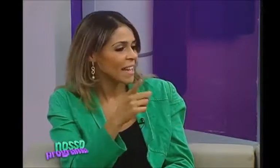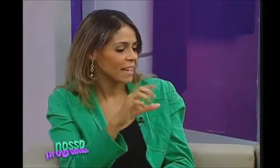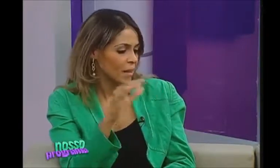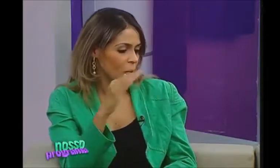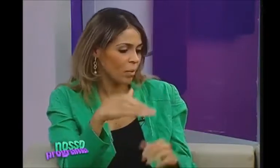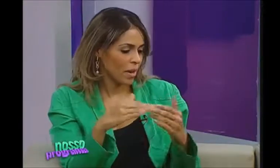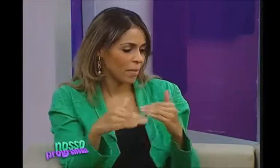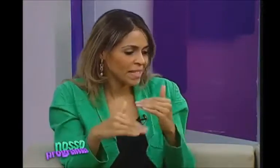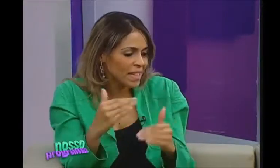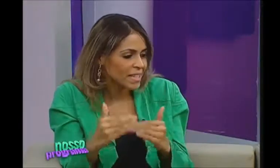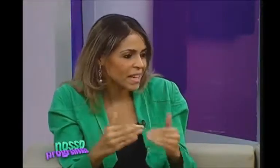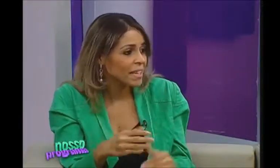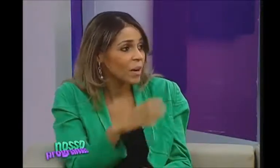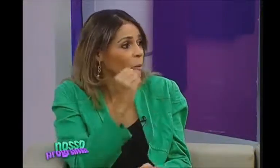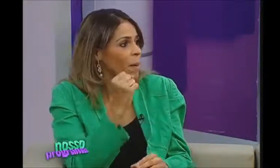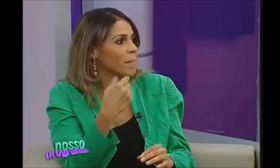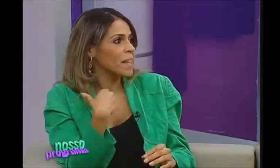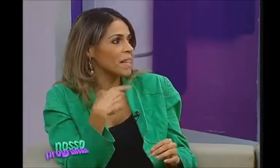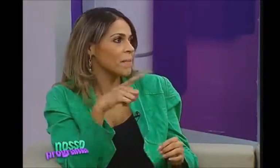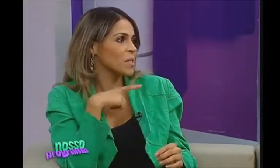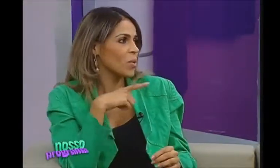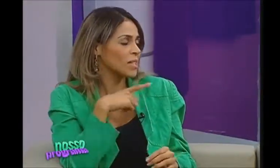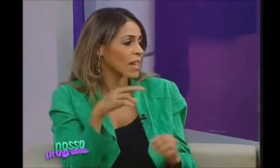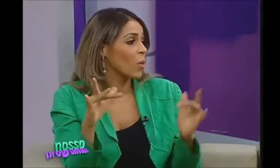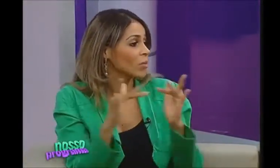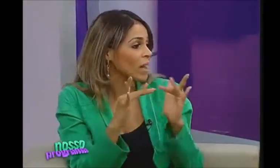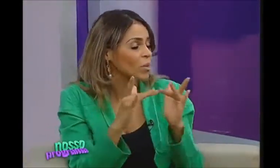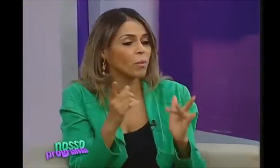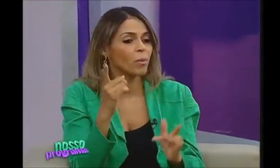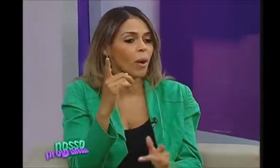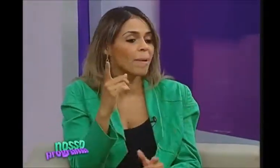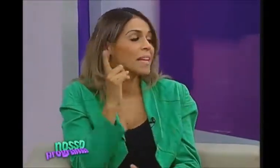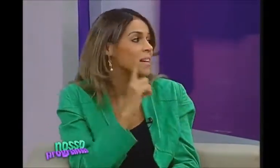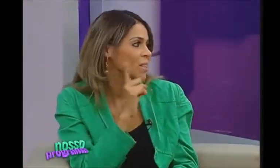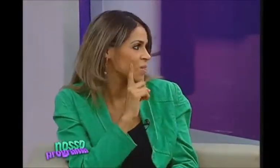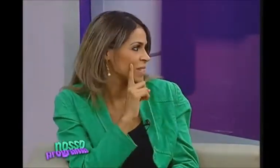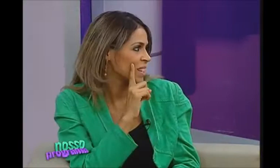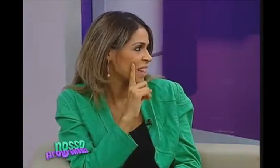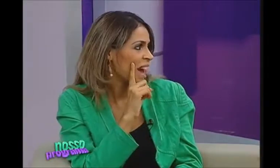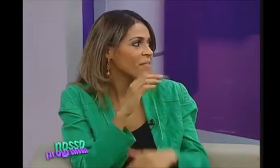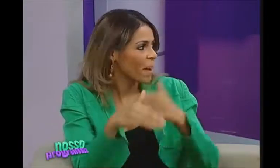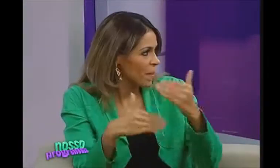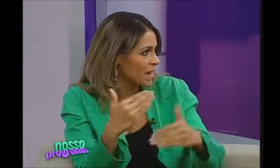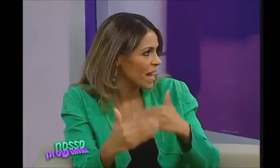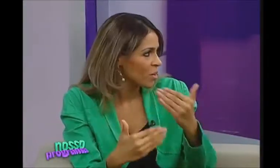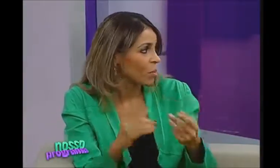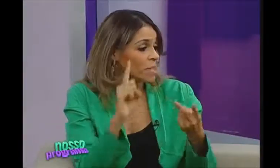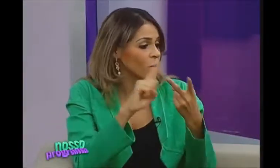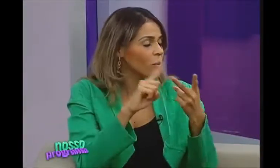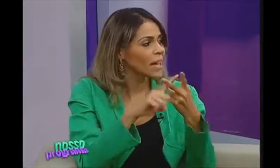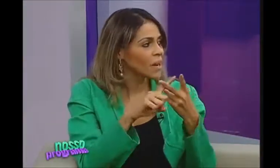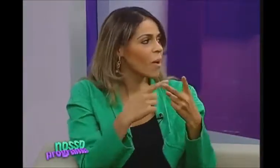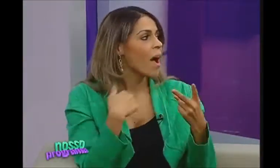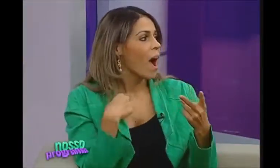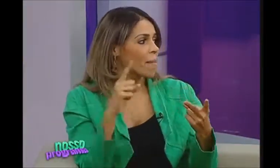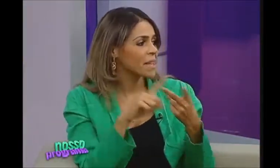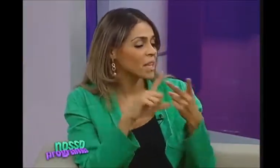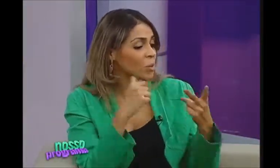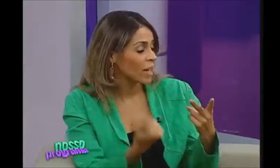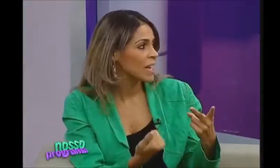ele, como eu era mais criancinha, então pra mim tem pessoas que têm contato com americanos. Aí vai aprendendo como uma segunda língua. A minha segunda